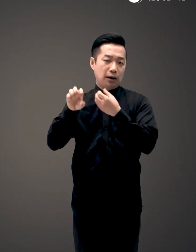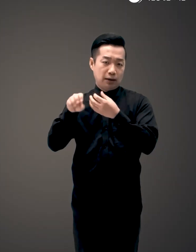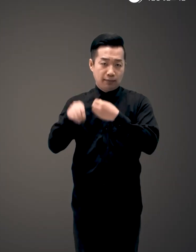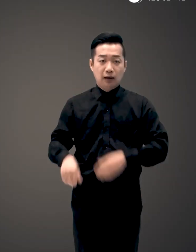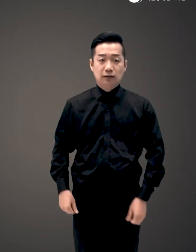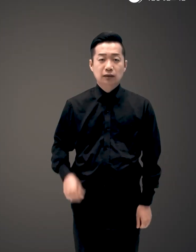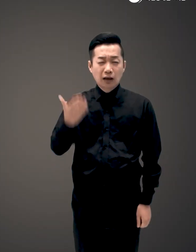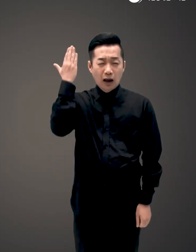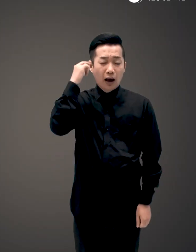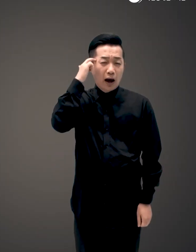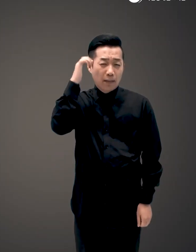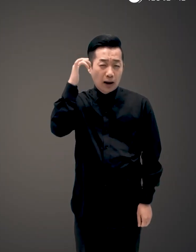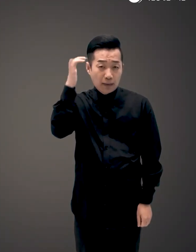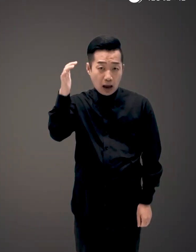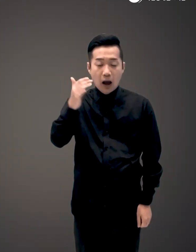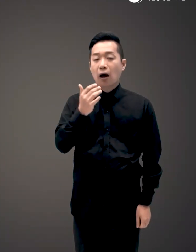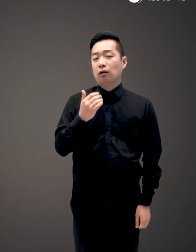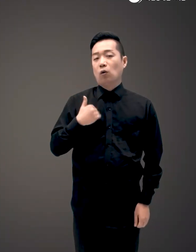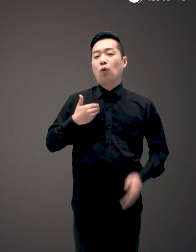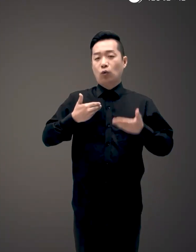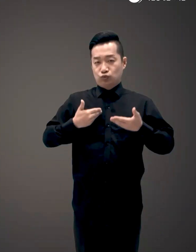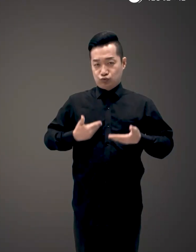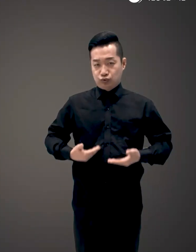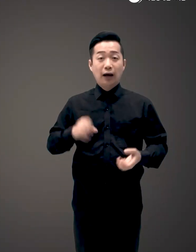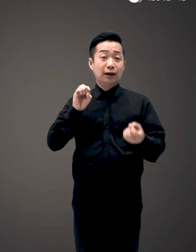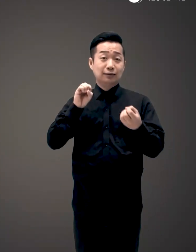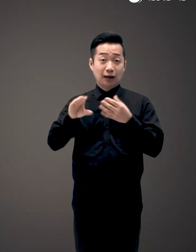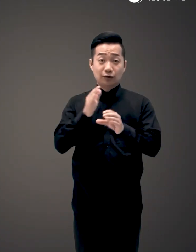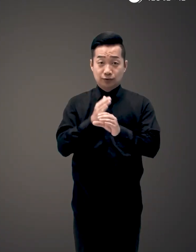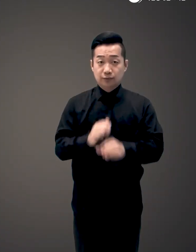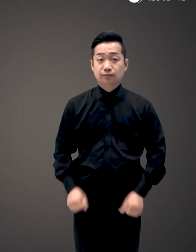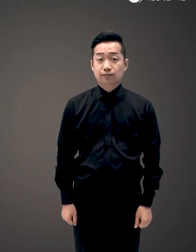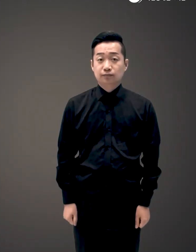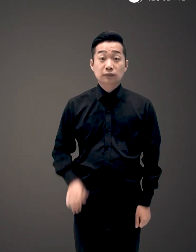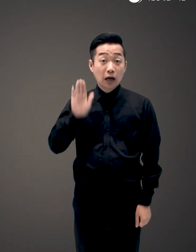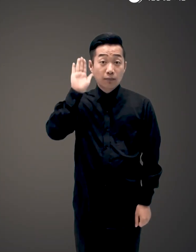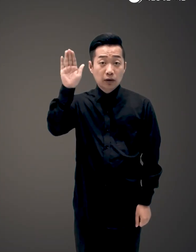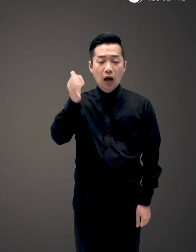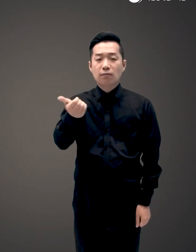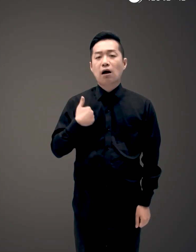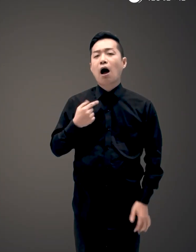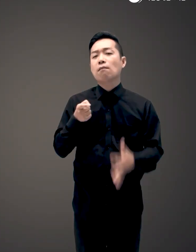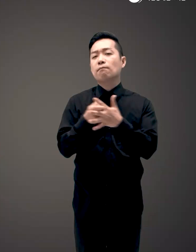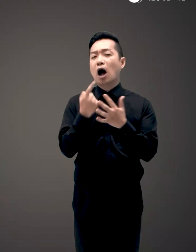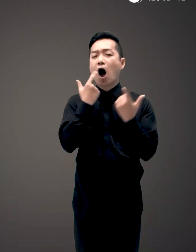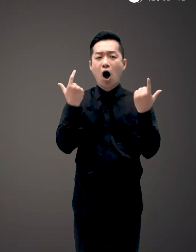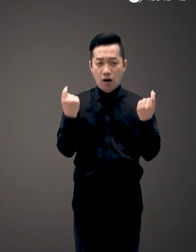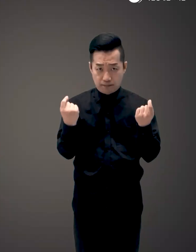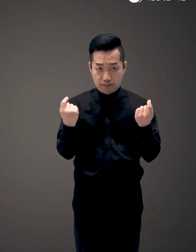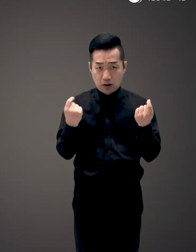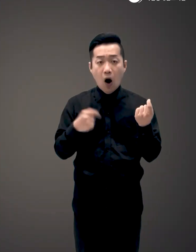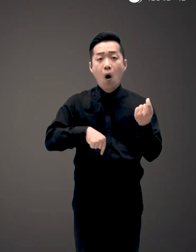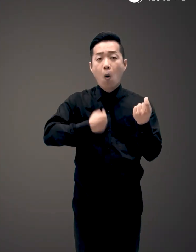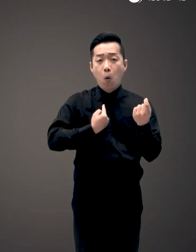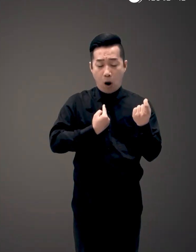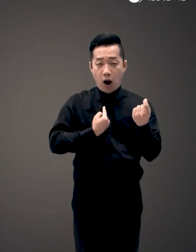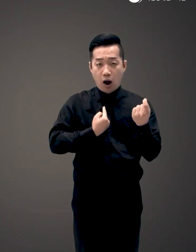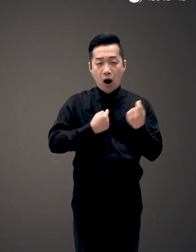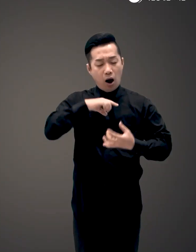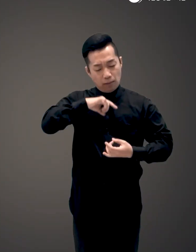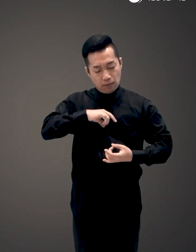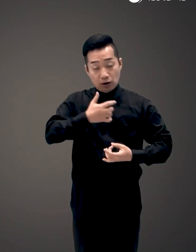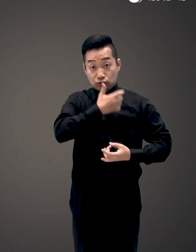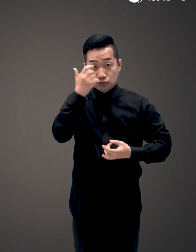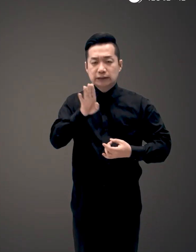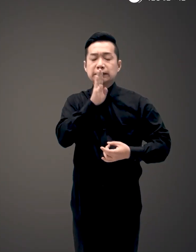질문이 되었고, 나는 당시를 추억하며 담담히 오늘을 대답하고 있다. 마치 미래를 예견한 것처럼 말이다. 혼자 내뱉으며